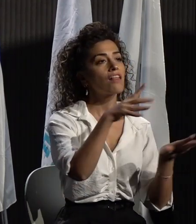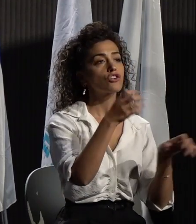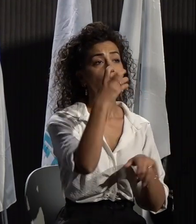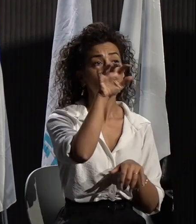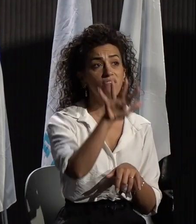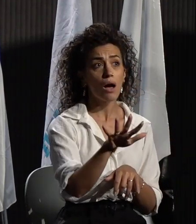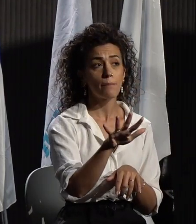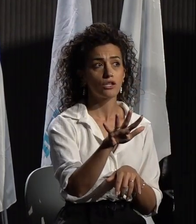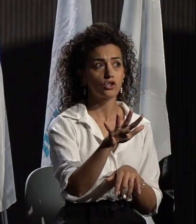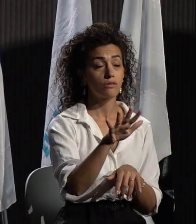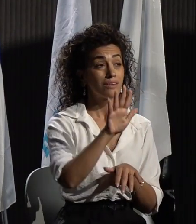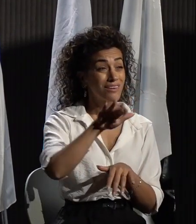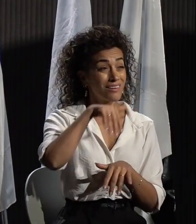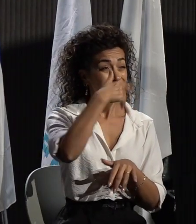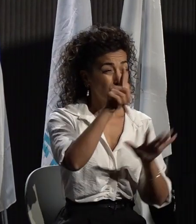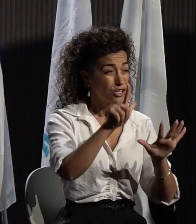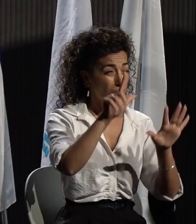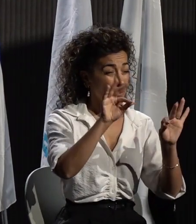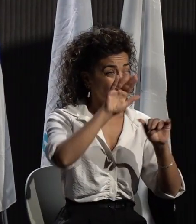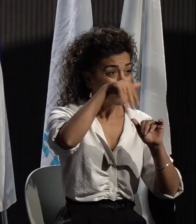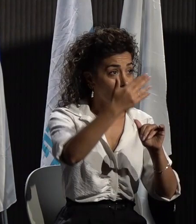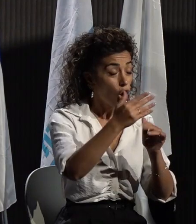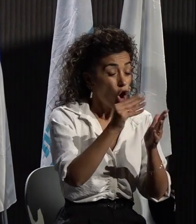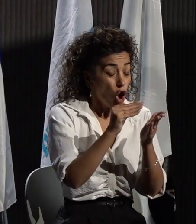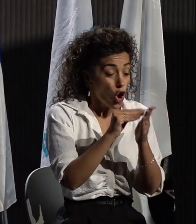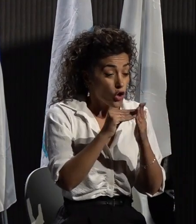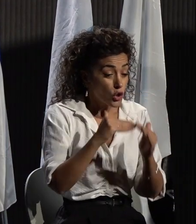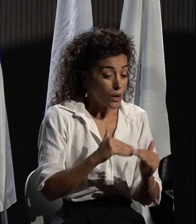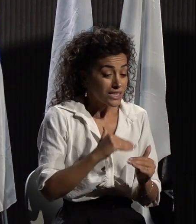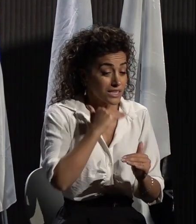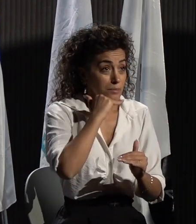ב-1945, ואחרי השבעה באוקטובר לא הספקנו להסתובב,